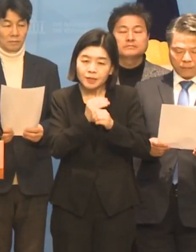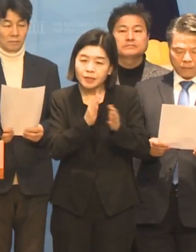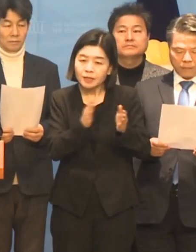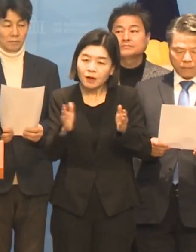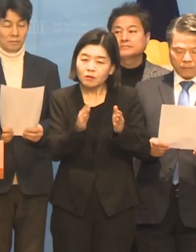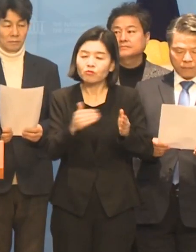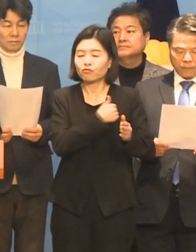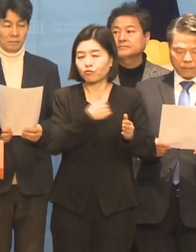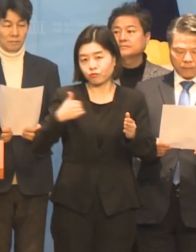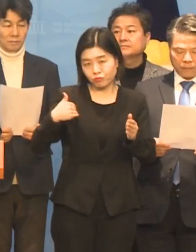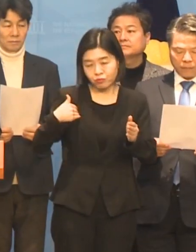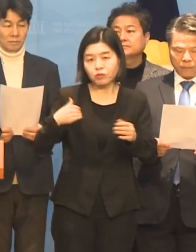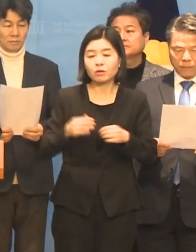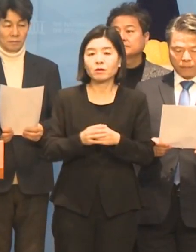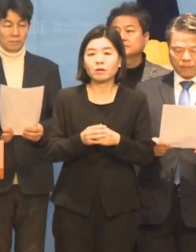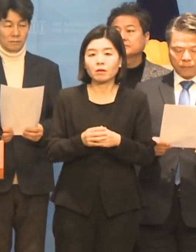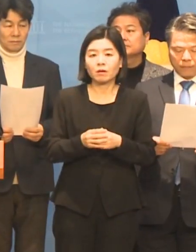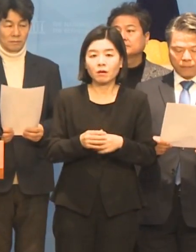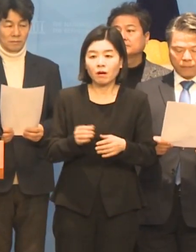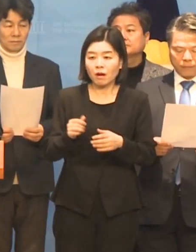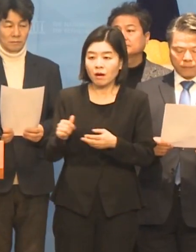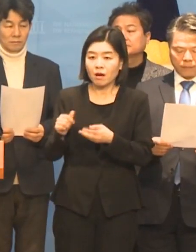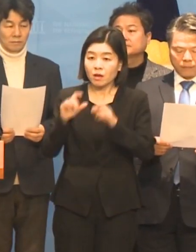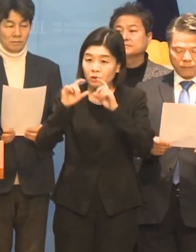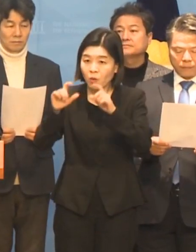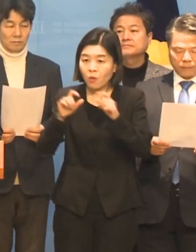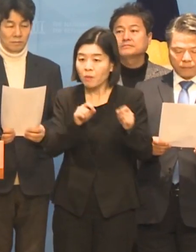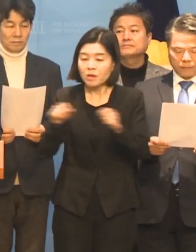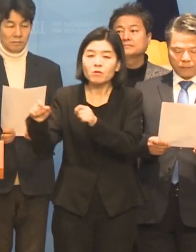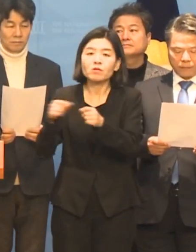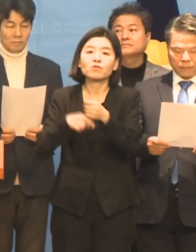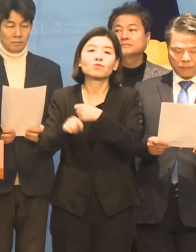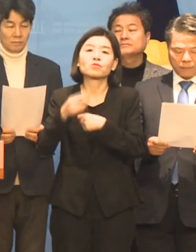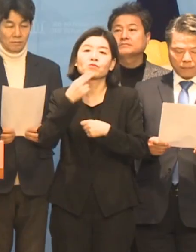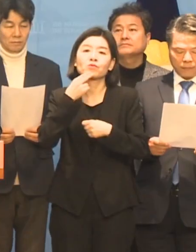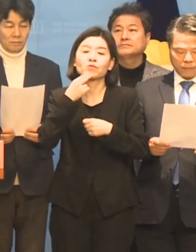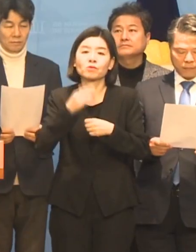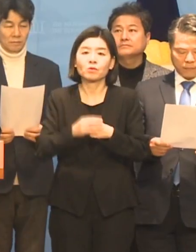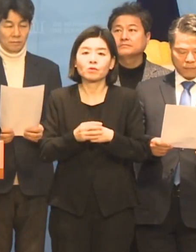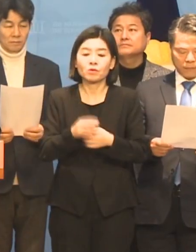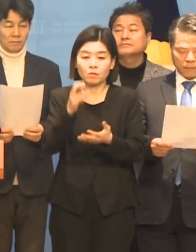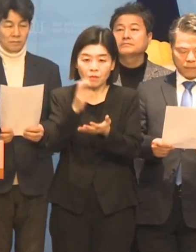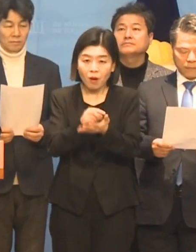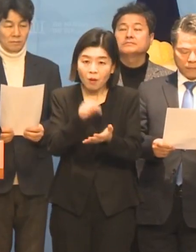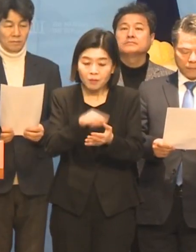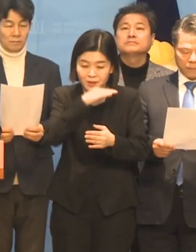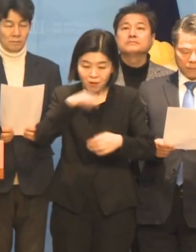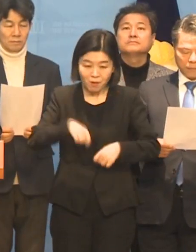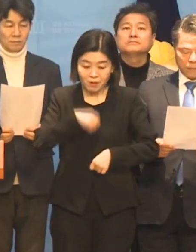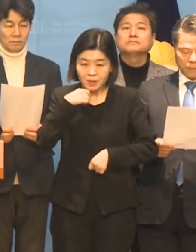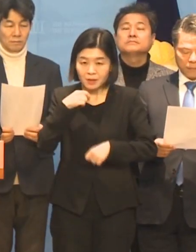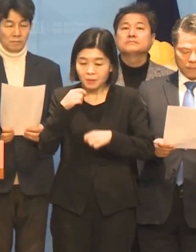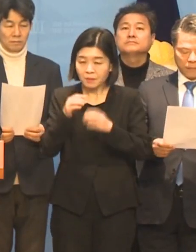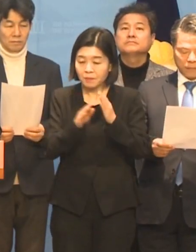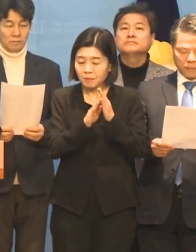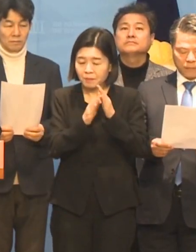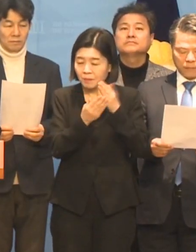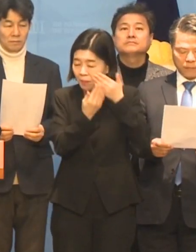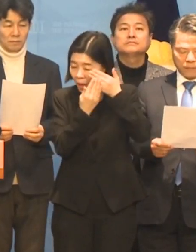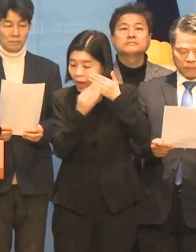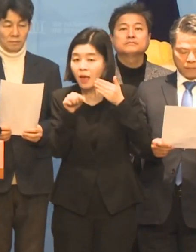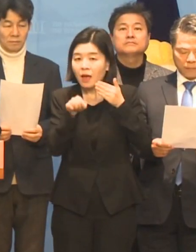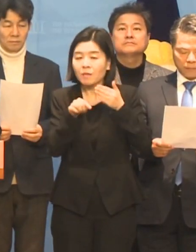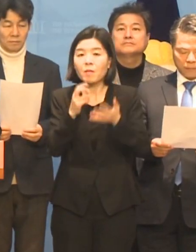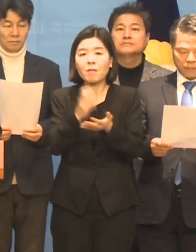확보되었습니다. 결정을 더 미룰 이유가 없습니다. 법이 정의를 외면하면 그 순간 법이